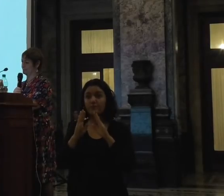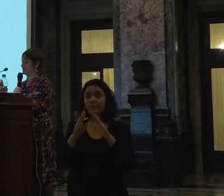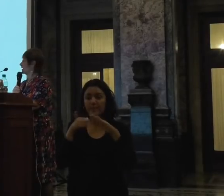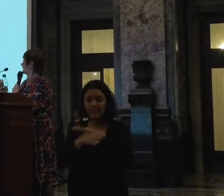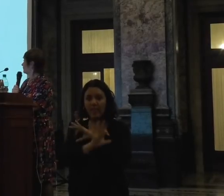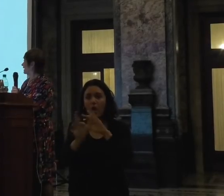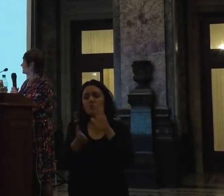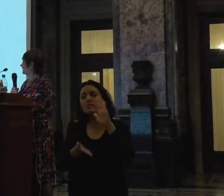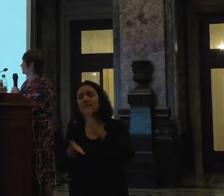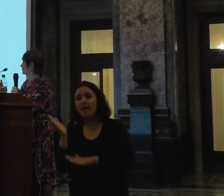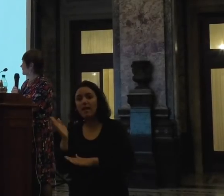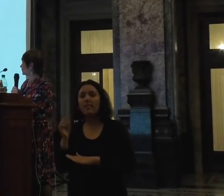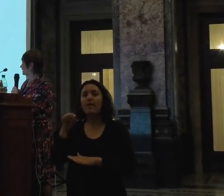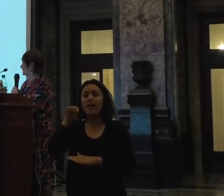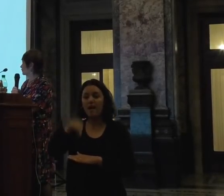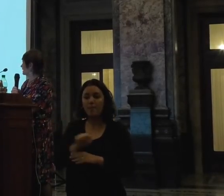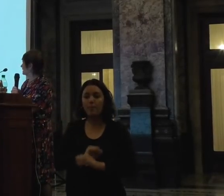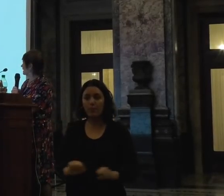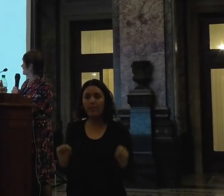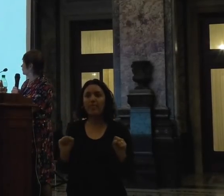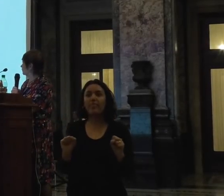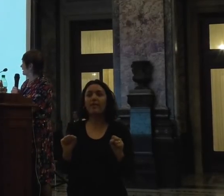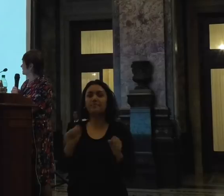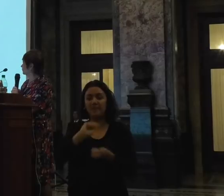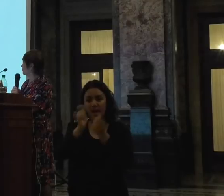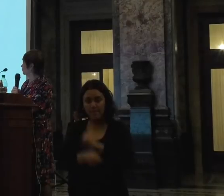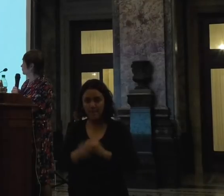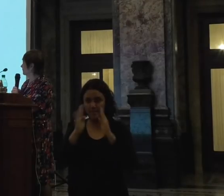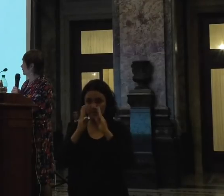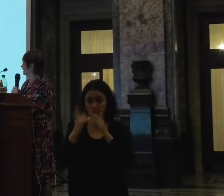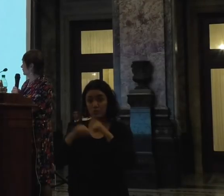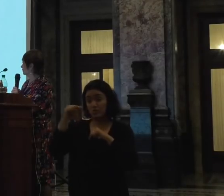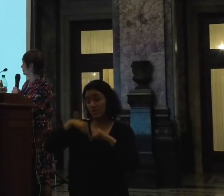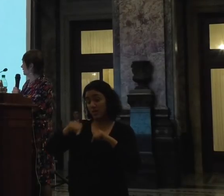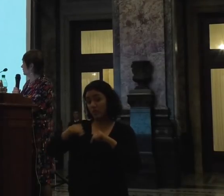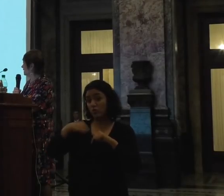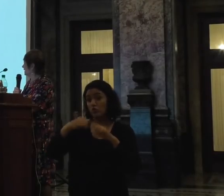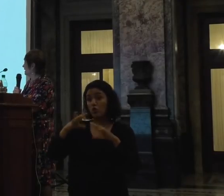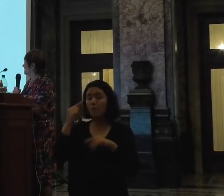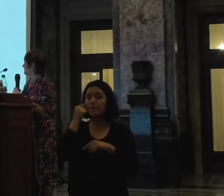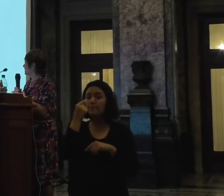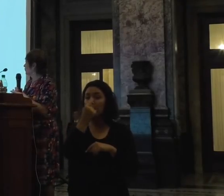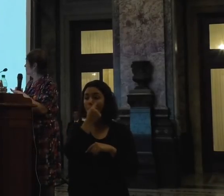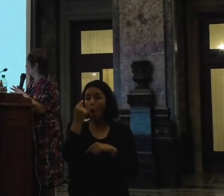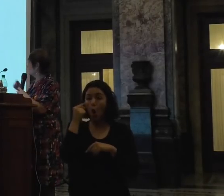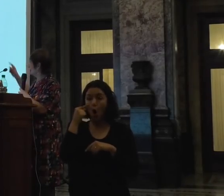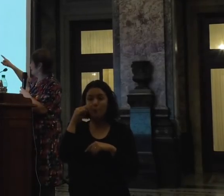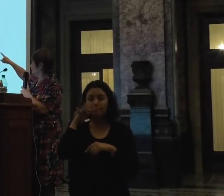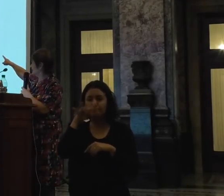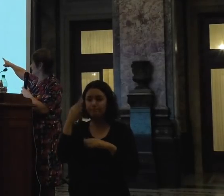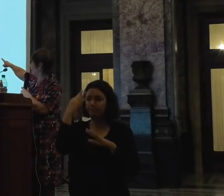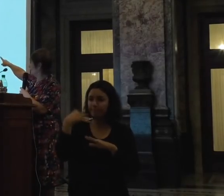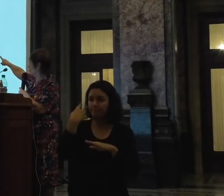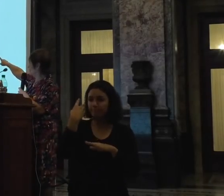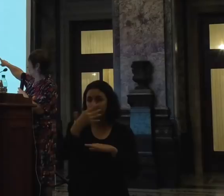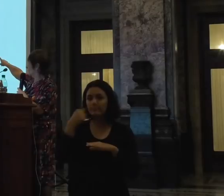atención. Para hacer esto, en visión tenemos unas técnicas muy buenas. Esto es un mapeo retinotópico. Es decir, yo puedo presentar